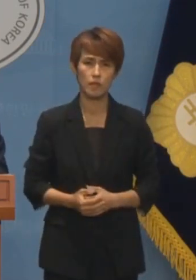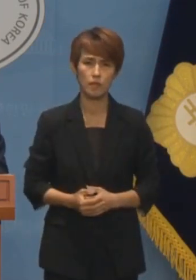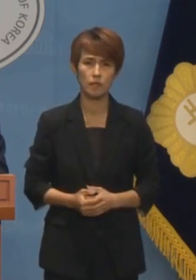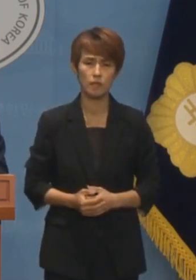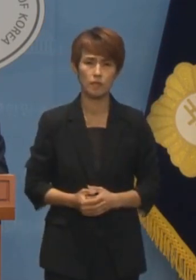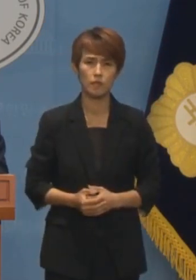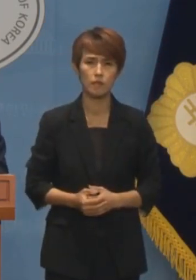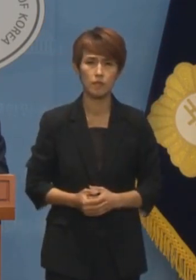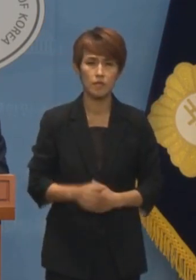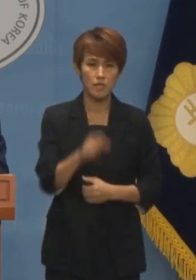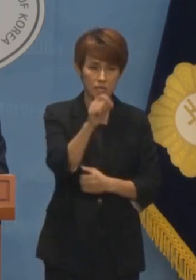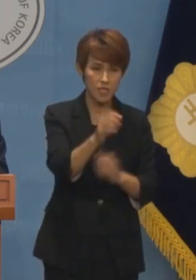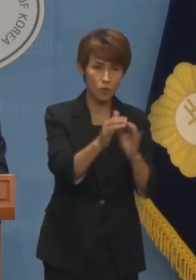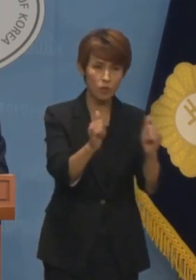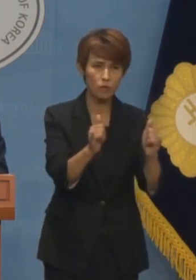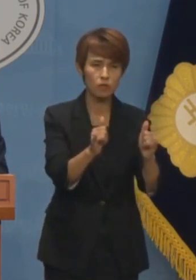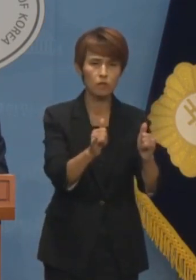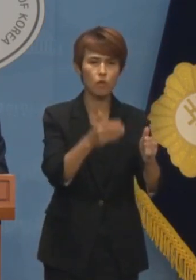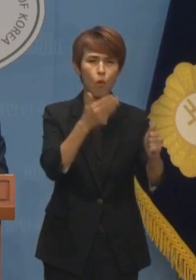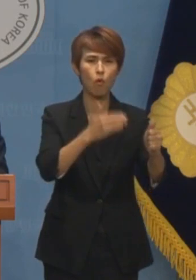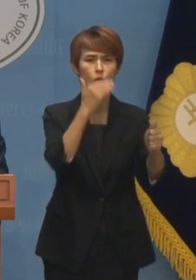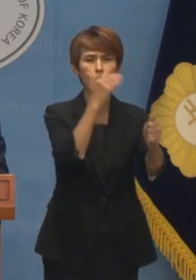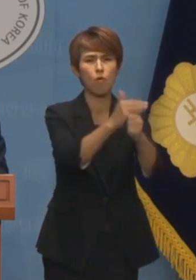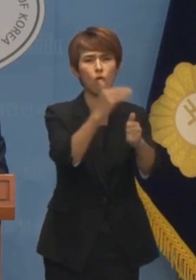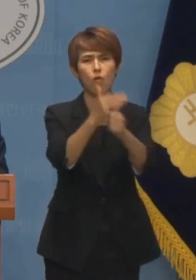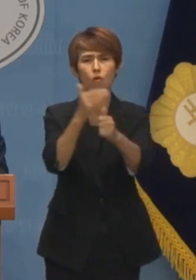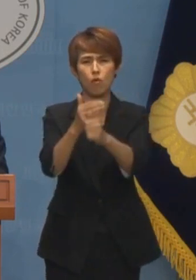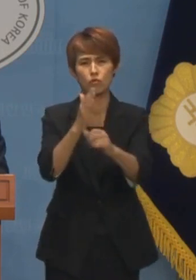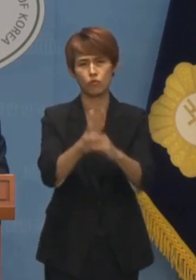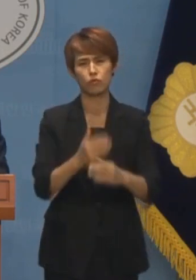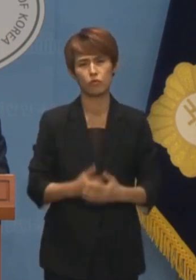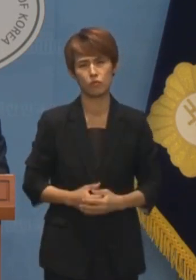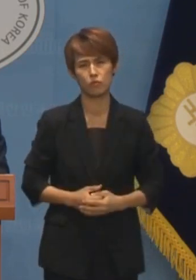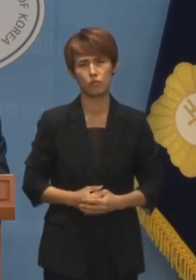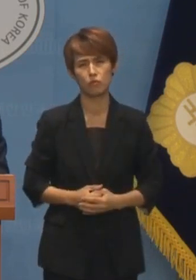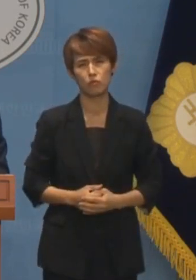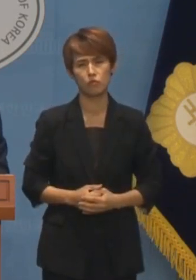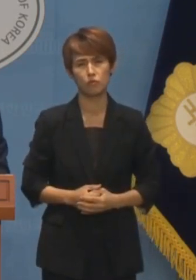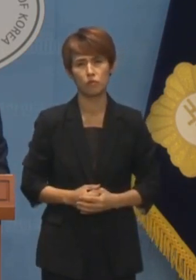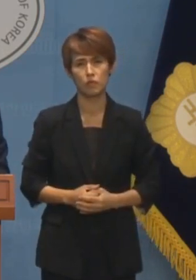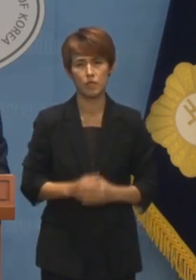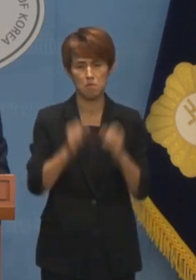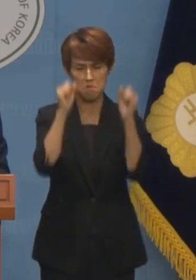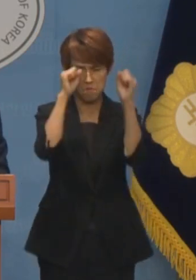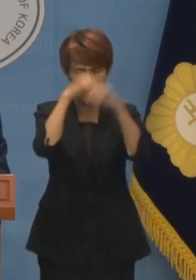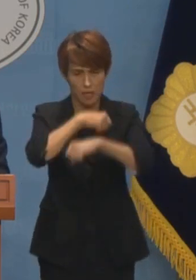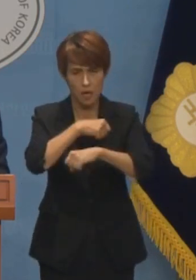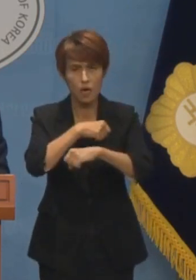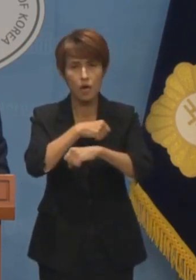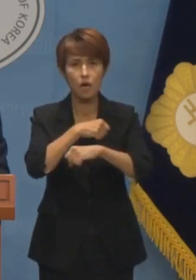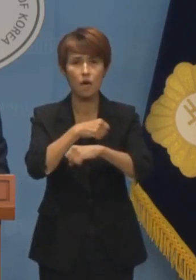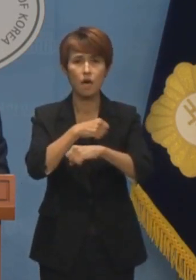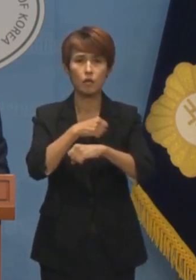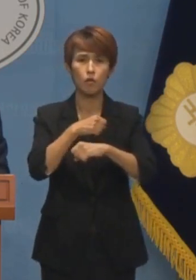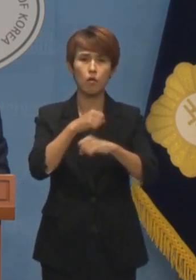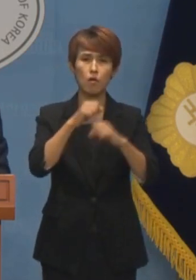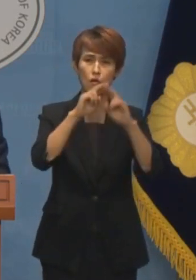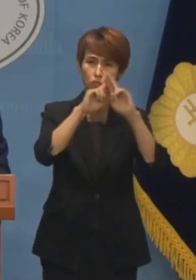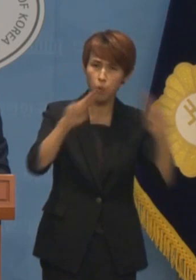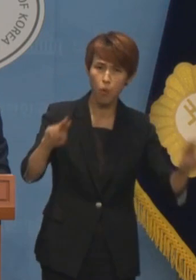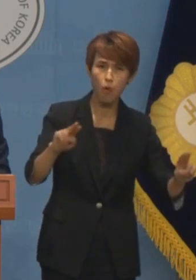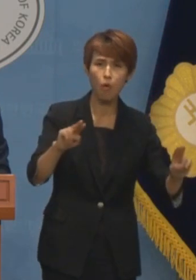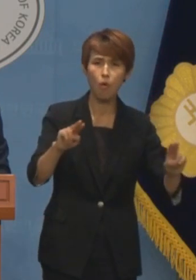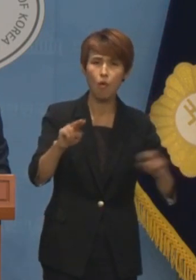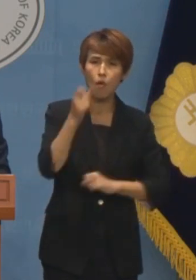이미 직원들은 권고사직 당하기 시작됐고 파산에 이르는 길, 부도가 나는 시간은